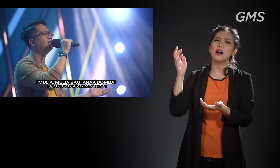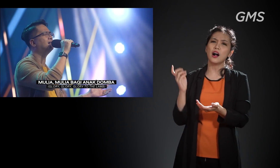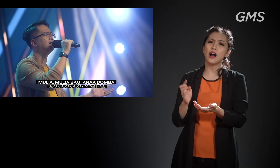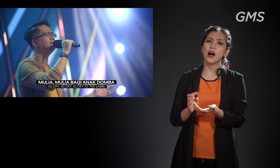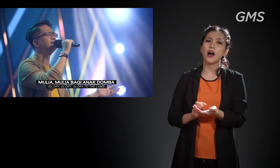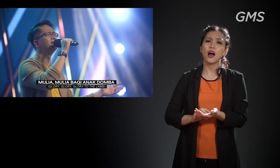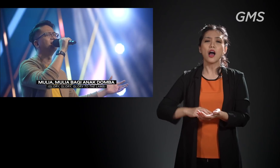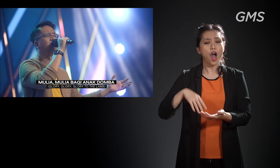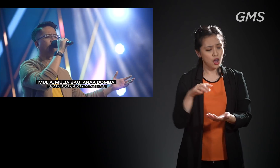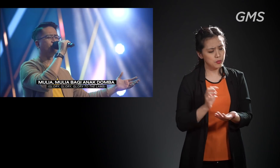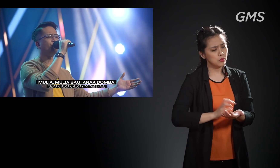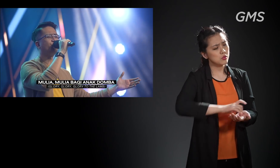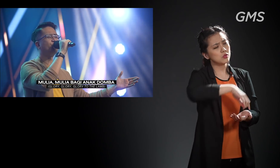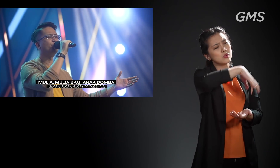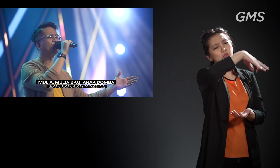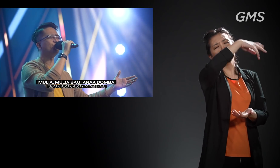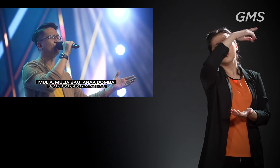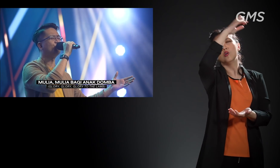Mulia,